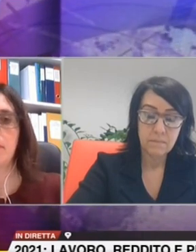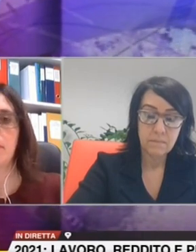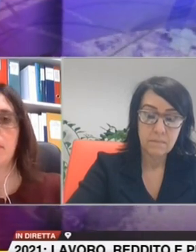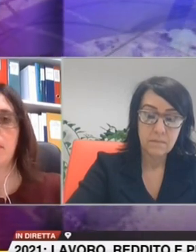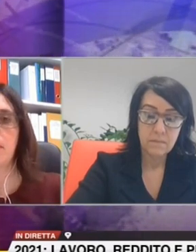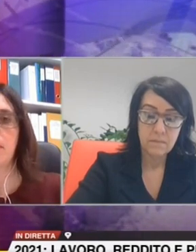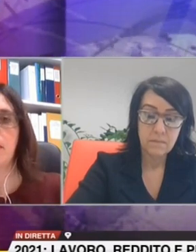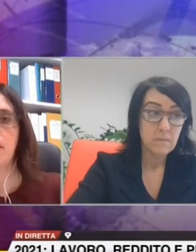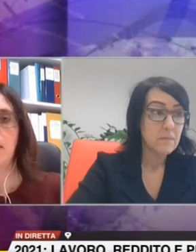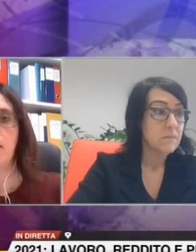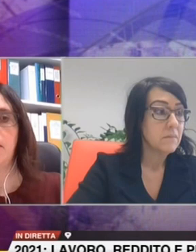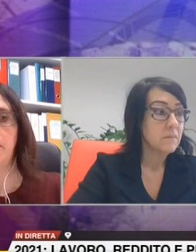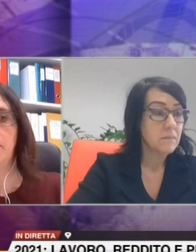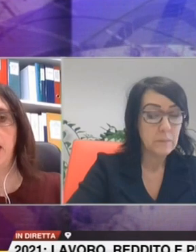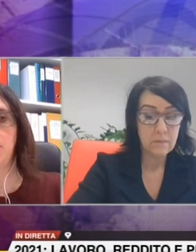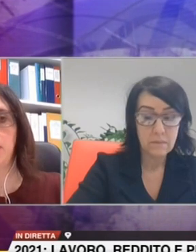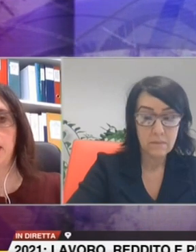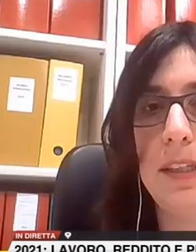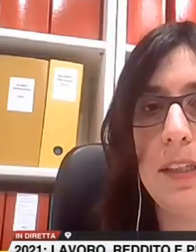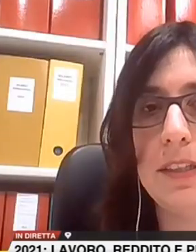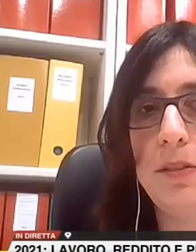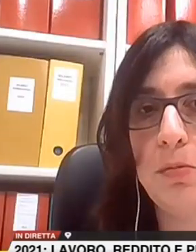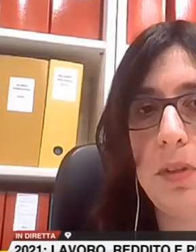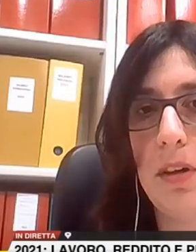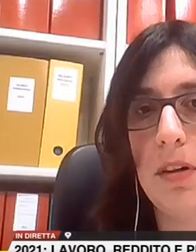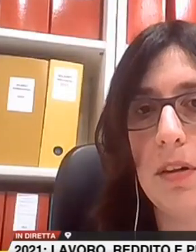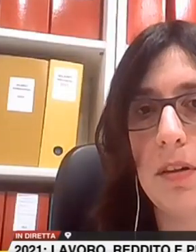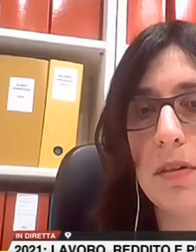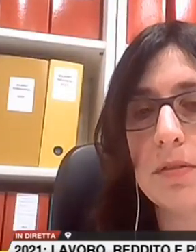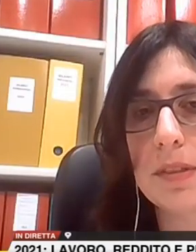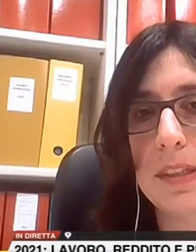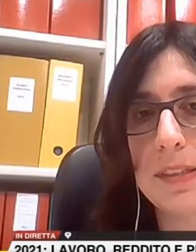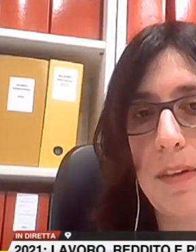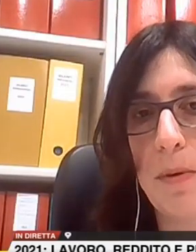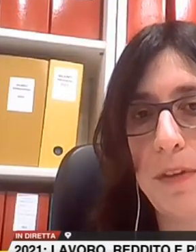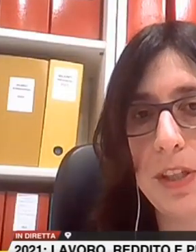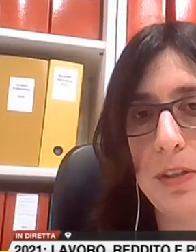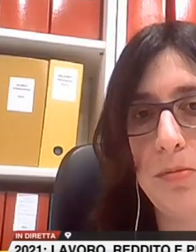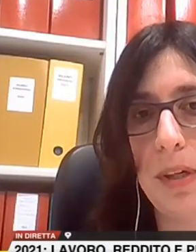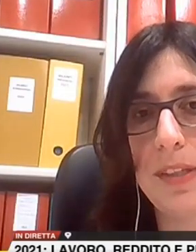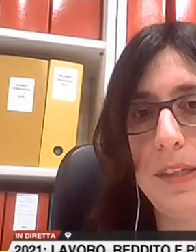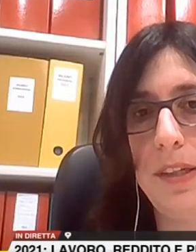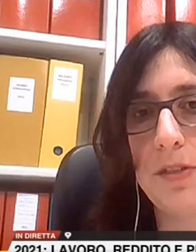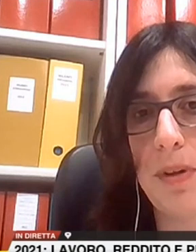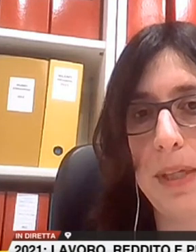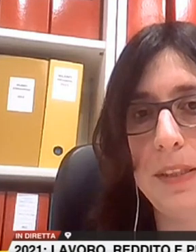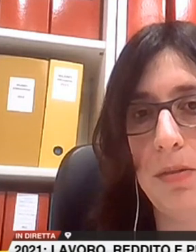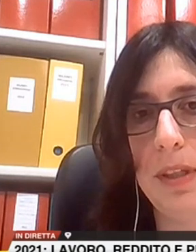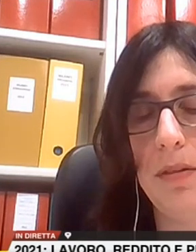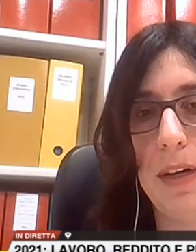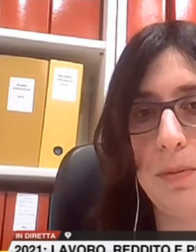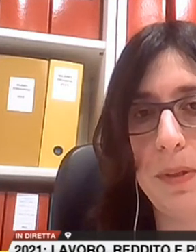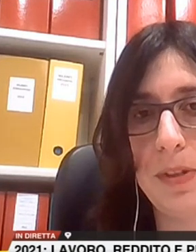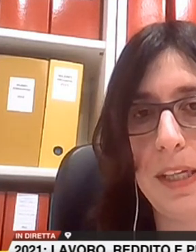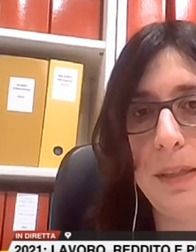come CGIL? Beh, noi innanzitutto stavamo facendo tutta una serie di ragionamenti con